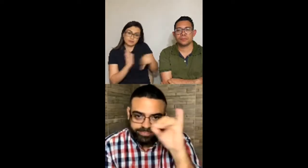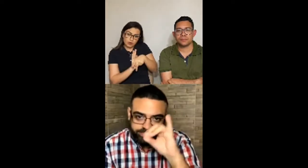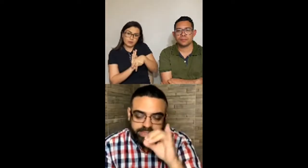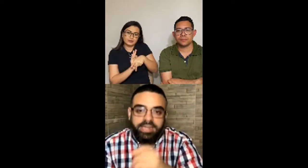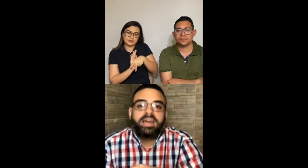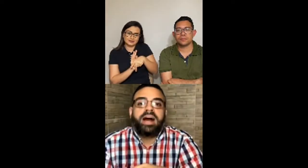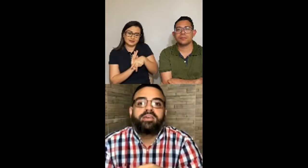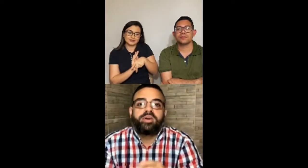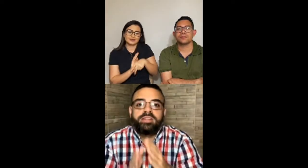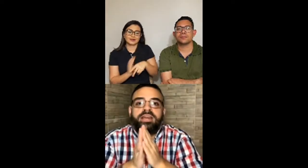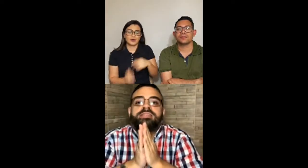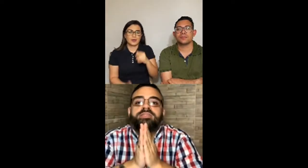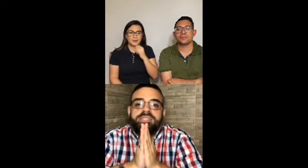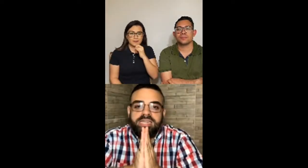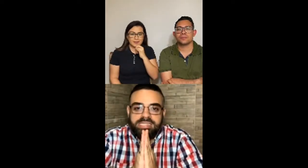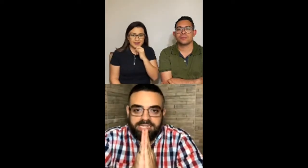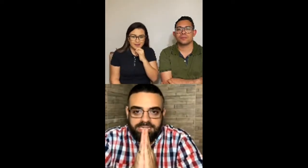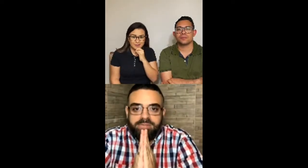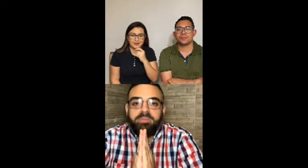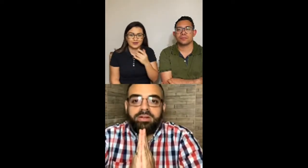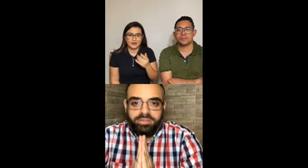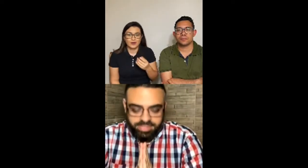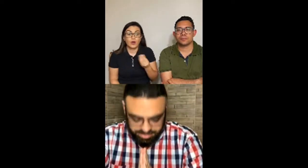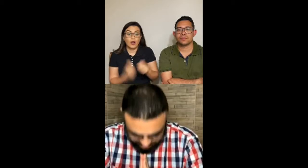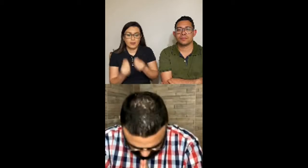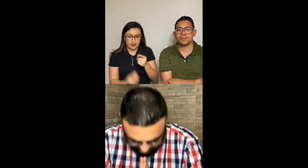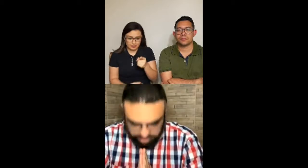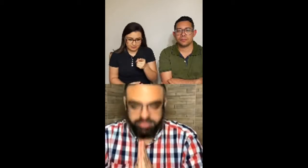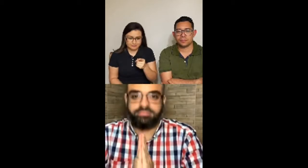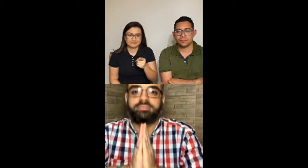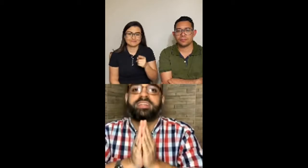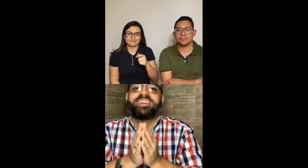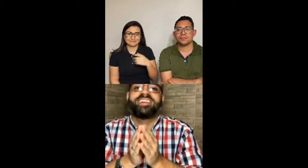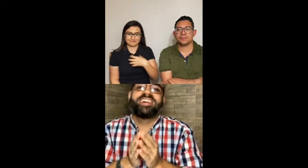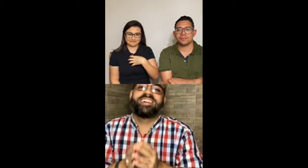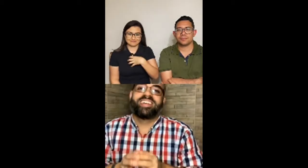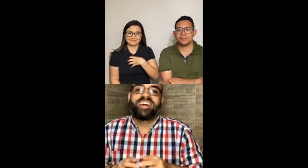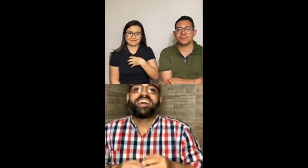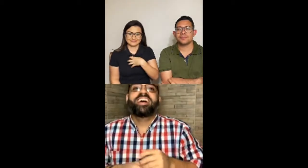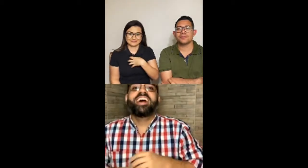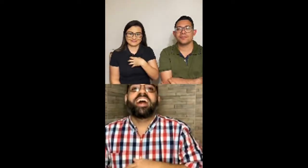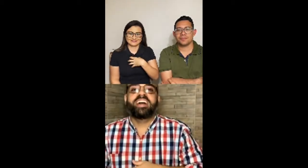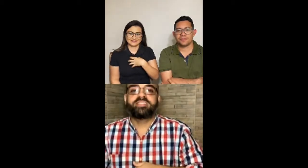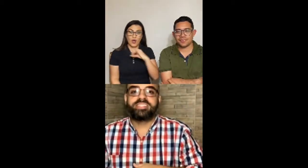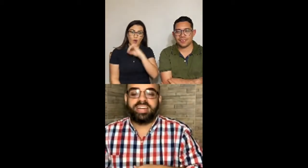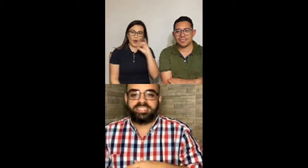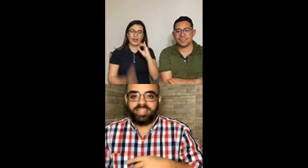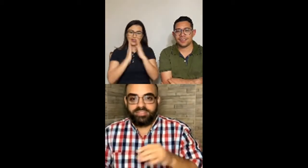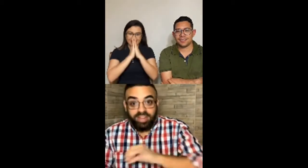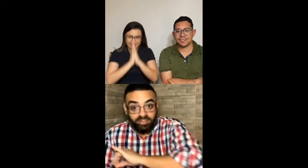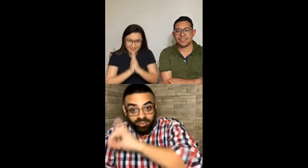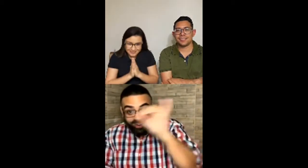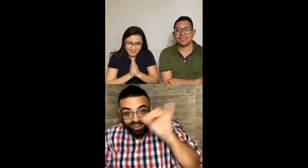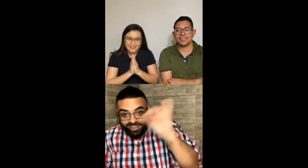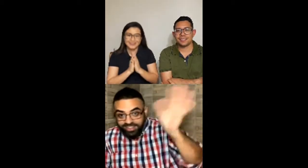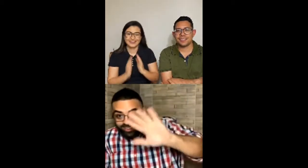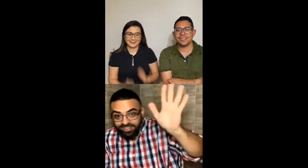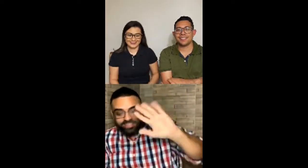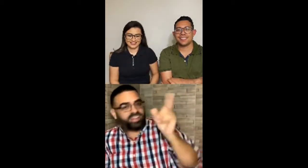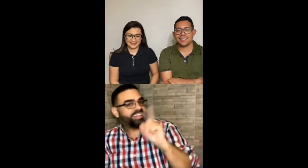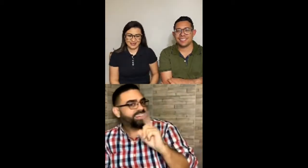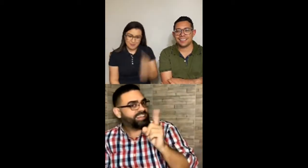aprender tailandês. Aí vai, Harika, que é oi. Aí o oi, tá, língua de mestre tailandês é a mesma coisa.